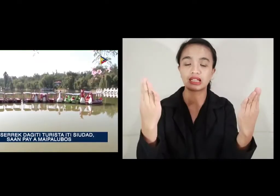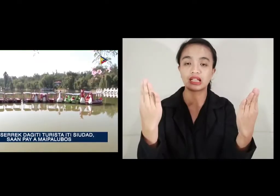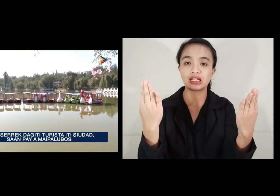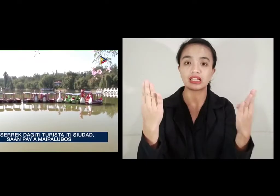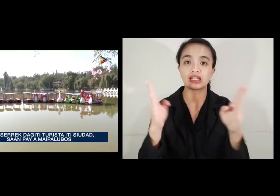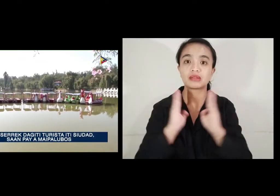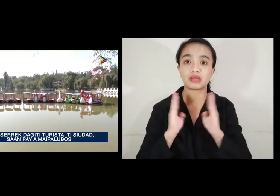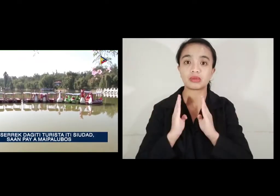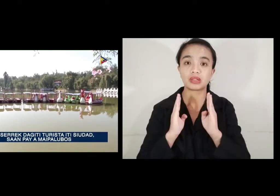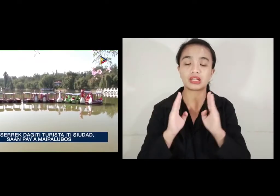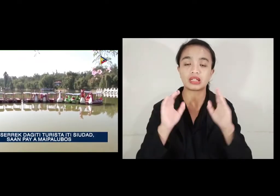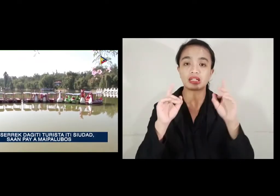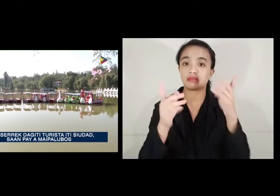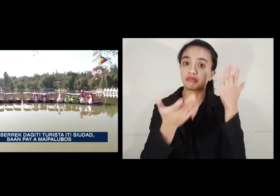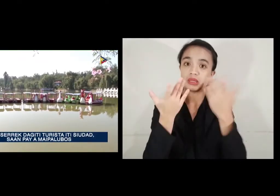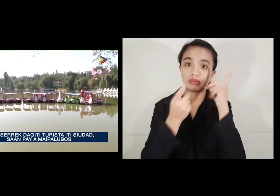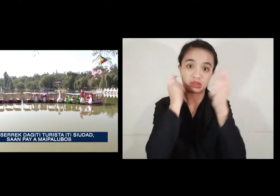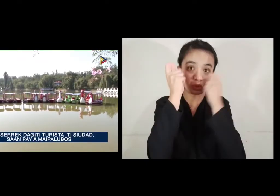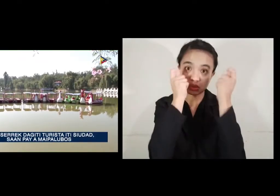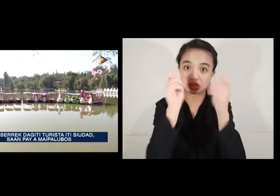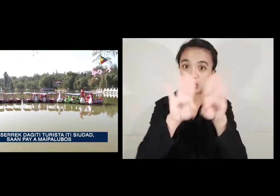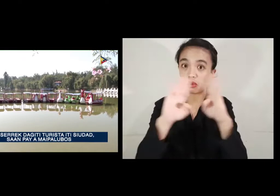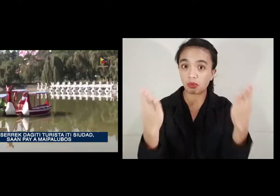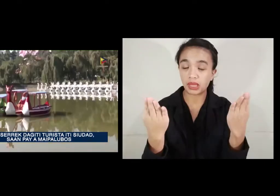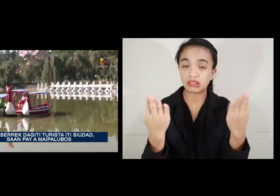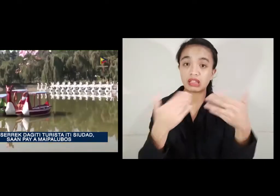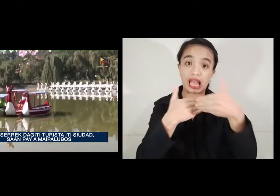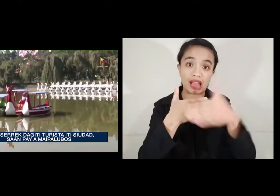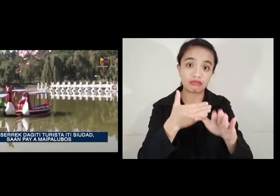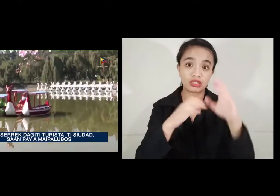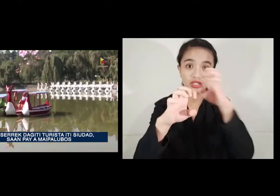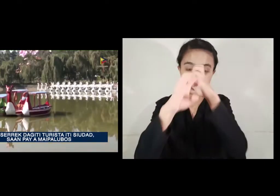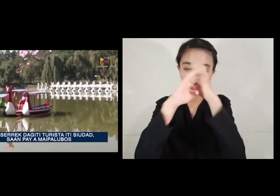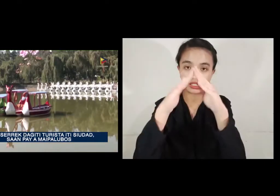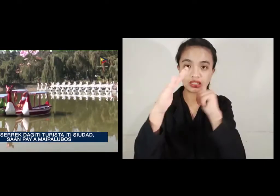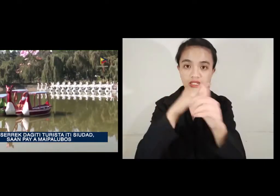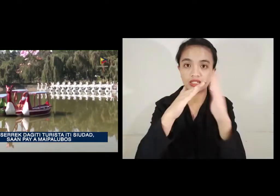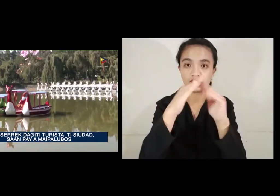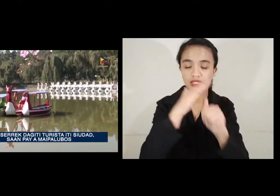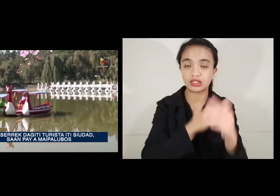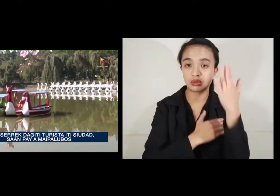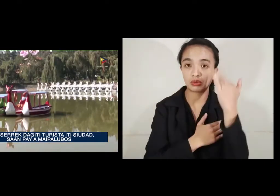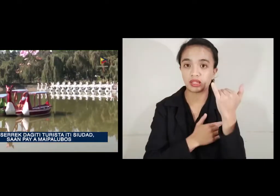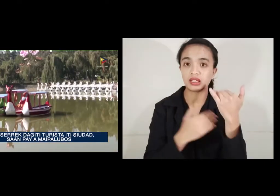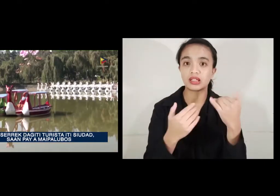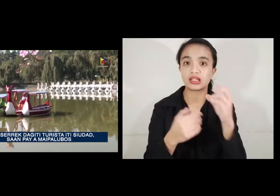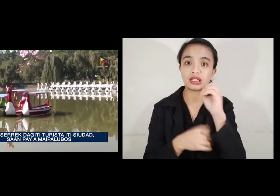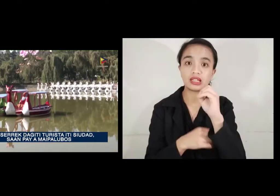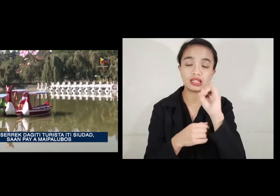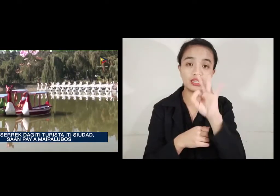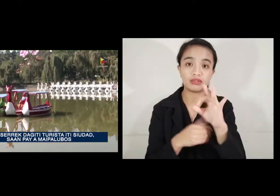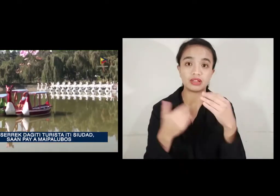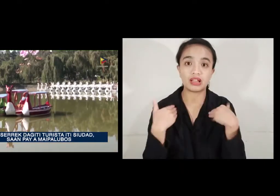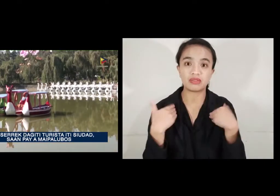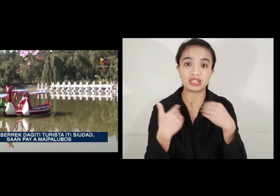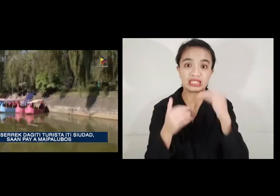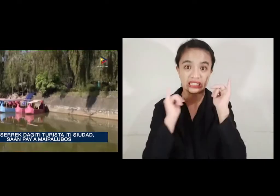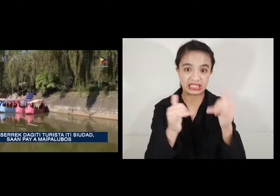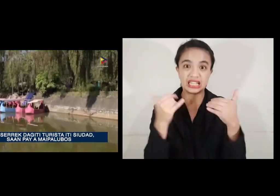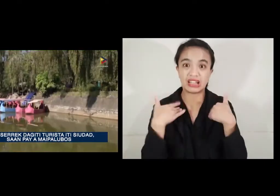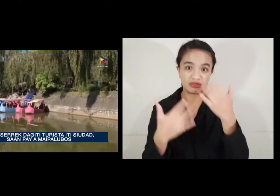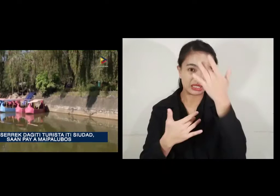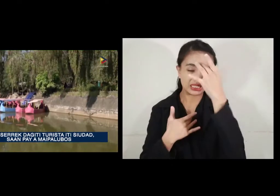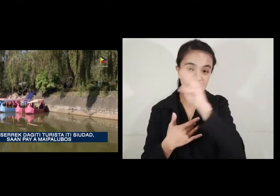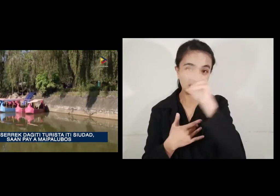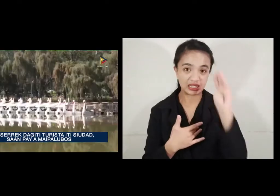panakailukat ti syudad iti turismo kalpasan ti ECQ, di nakamat ti mayor nga ingana nga agparparikot pay ti Metro Manila iti sakit